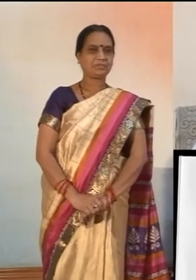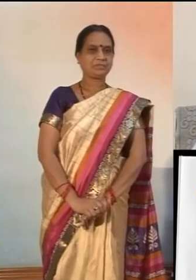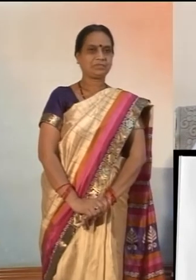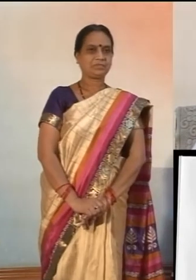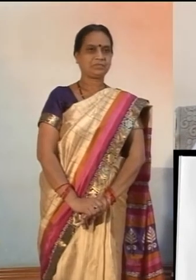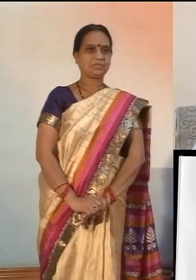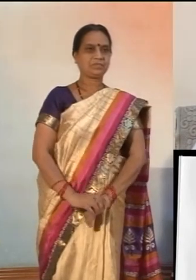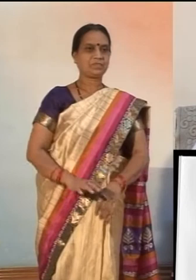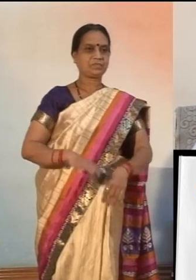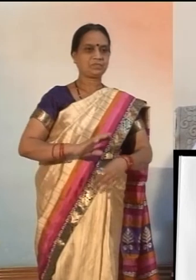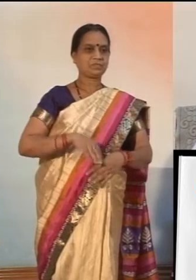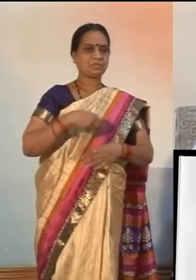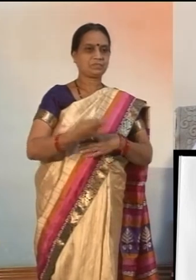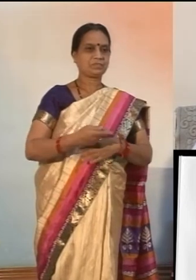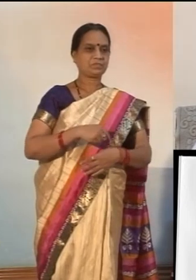और कुछ देर बाद